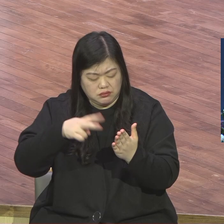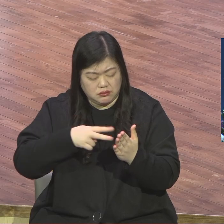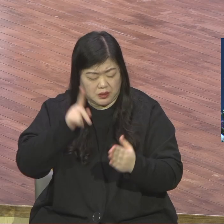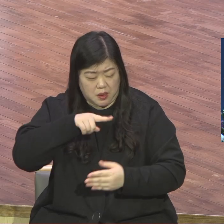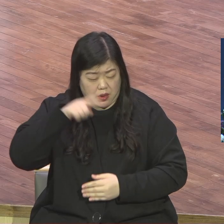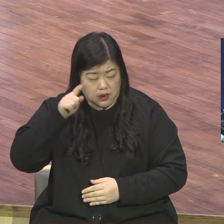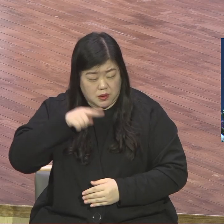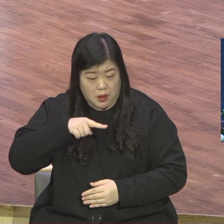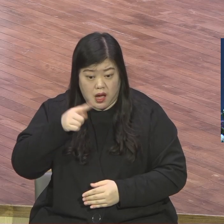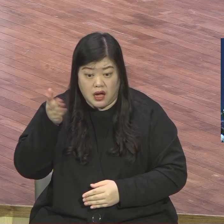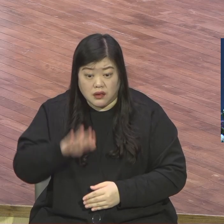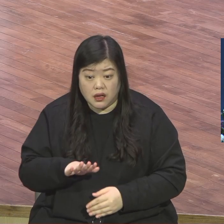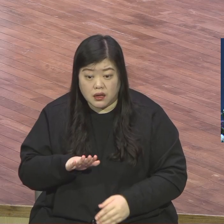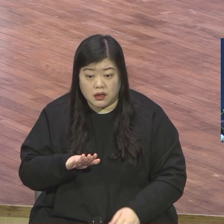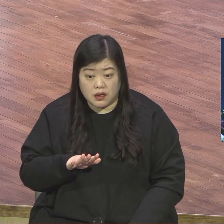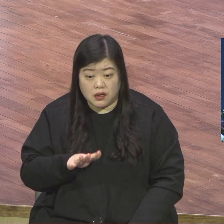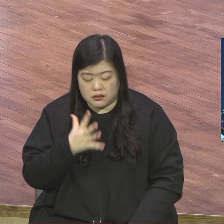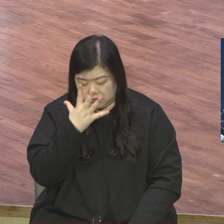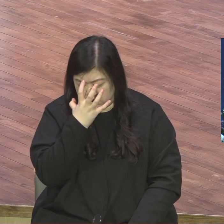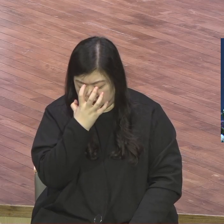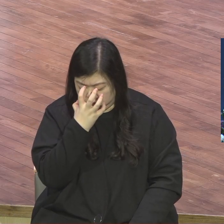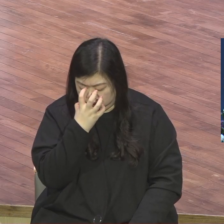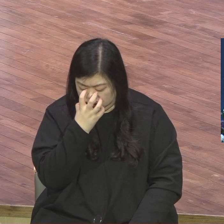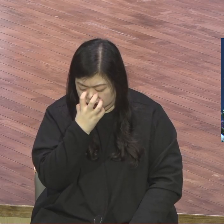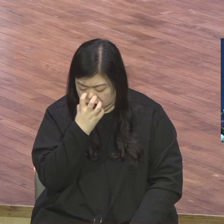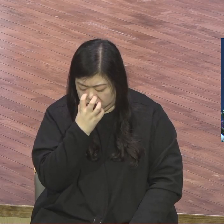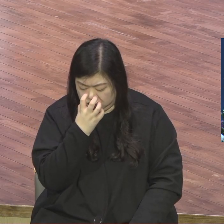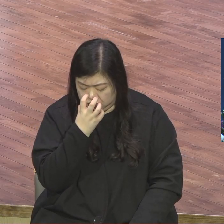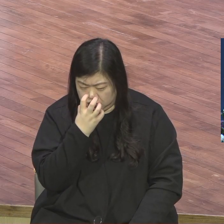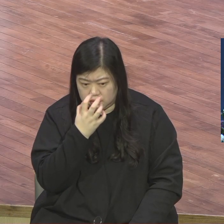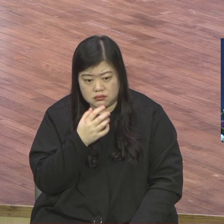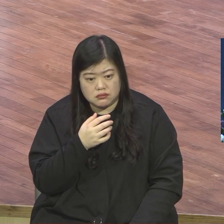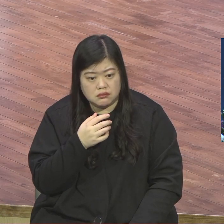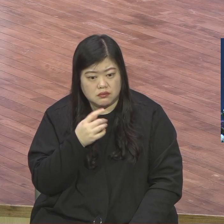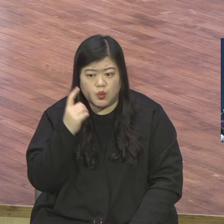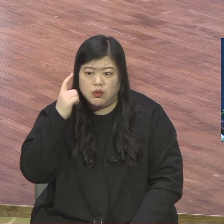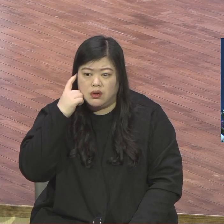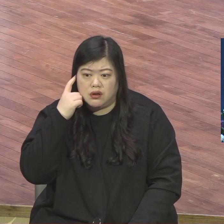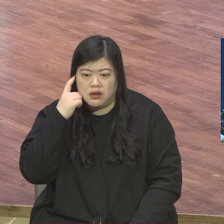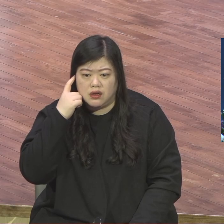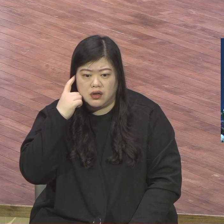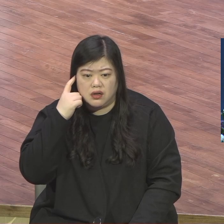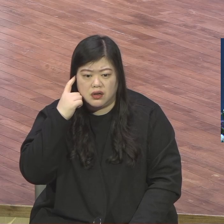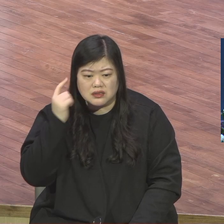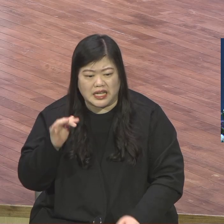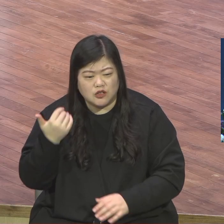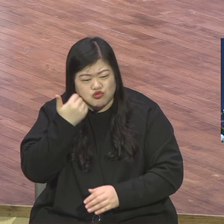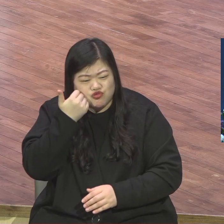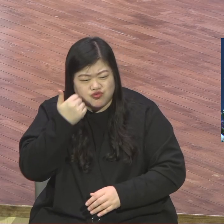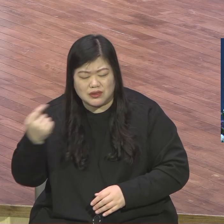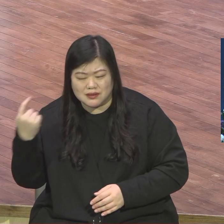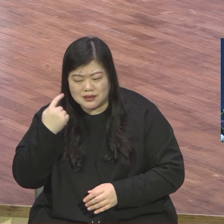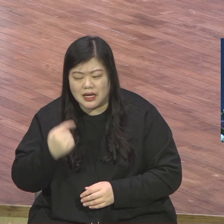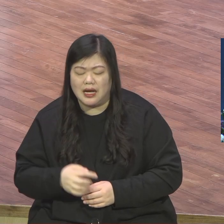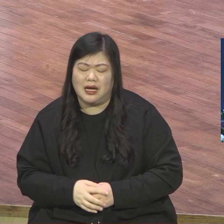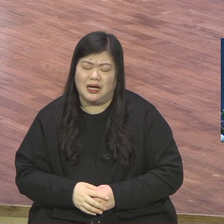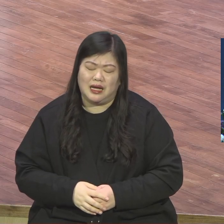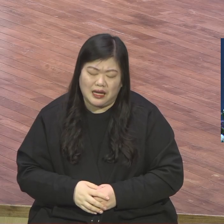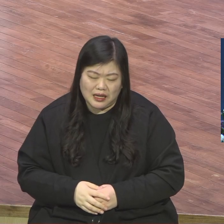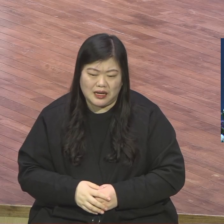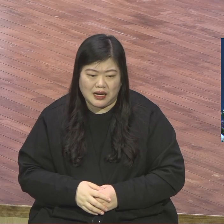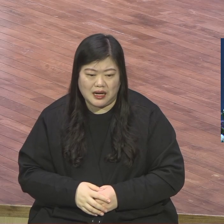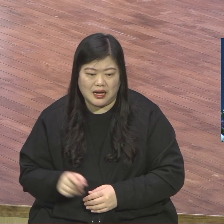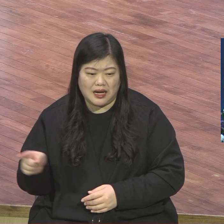복음을 아는 것과 복음을 누린 것은 큰 차이라 이 말이에요. 아멘. 알고 있는